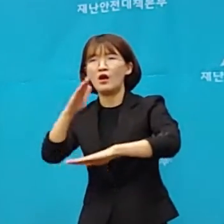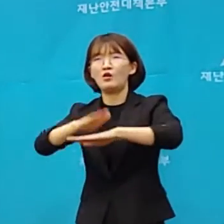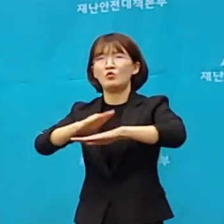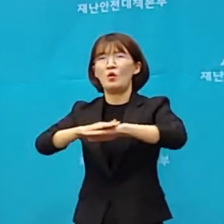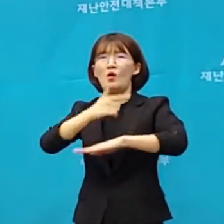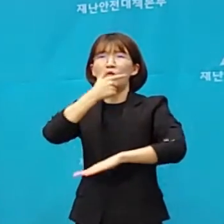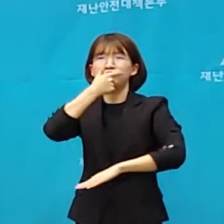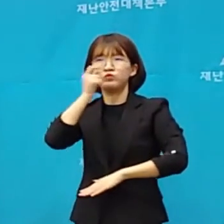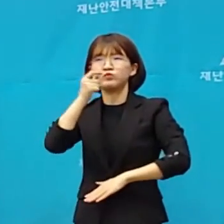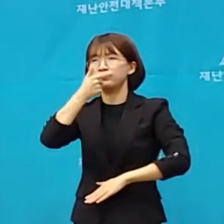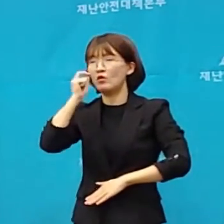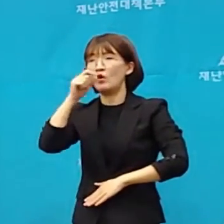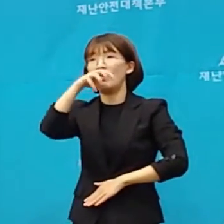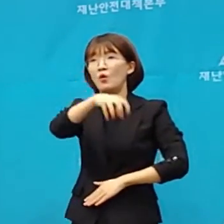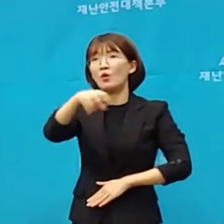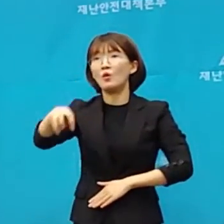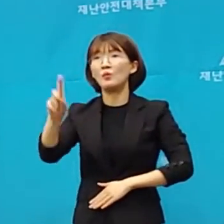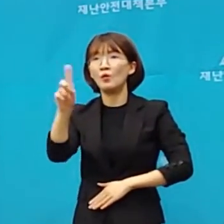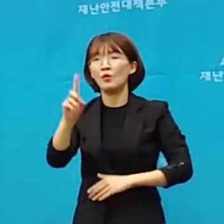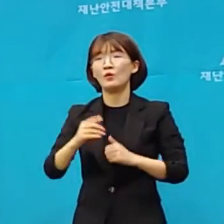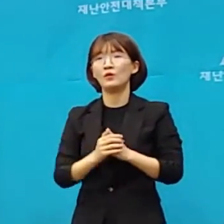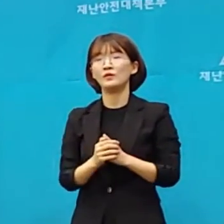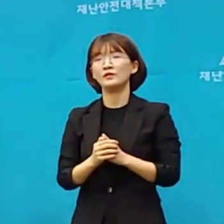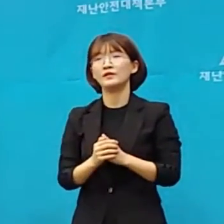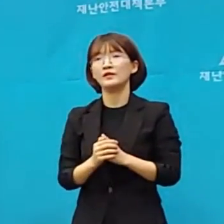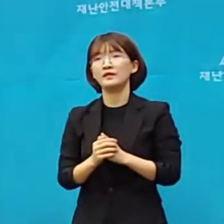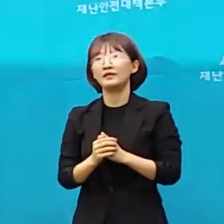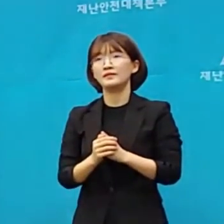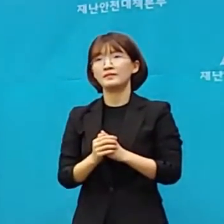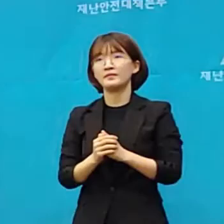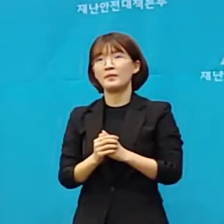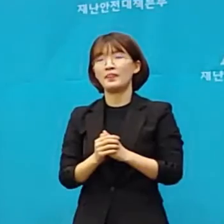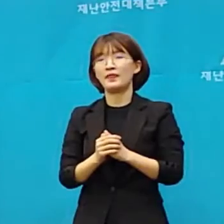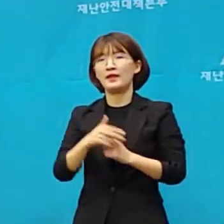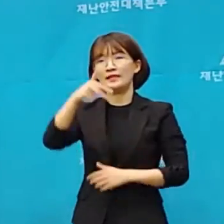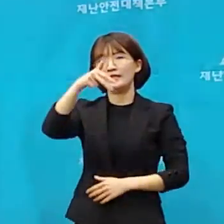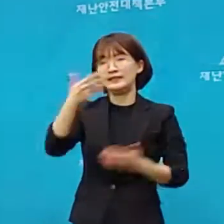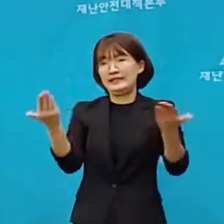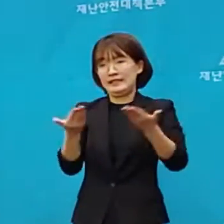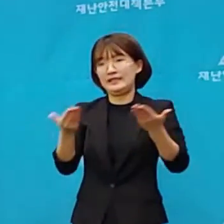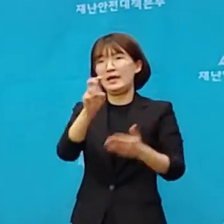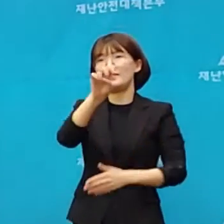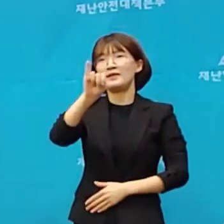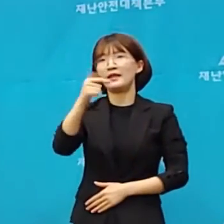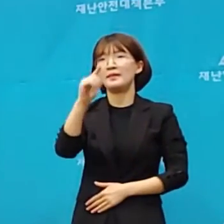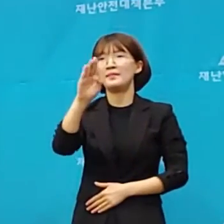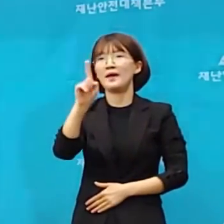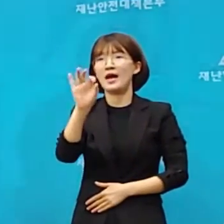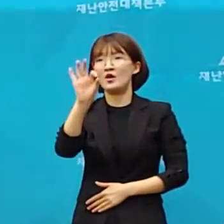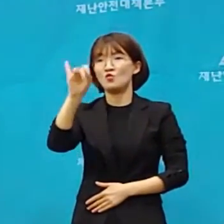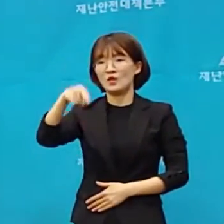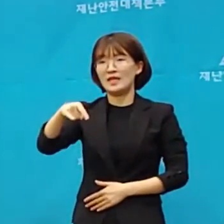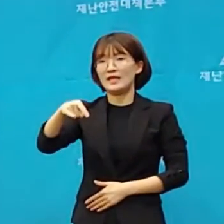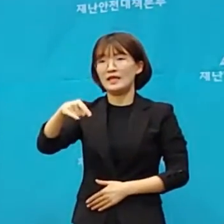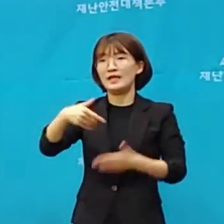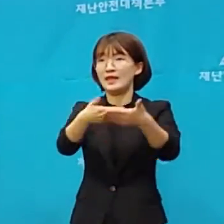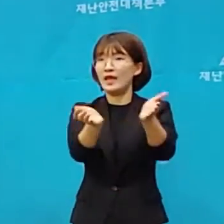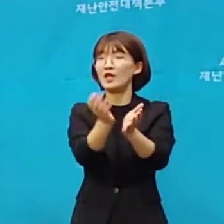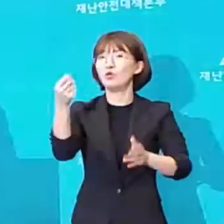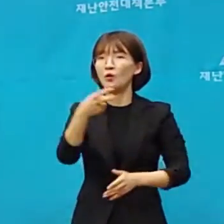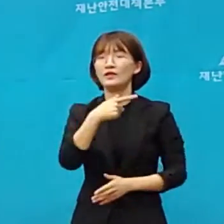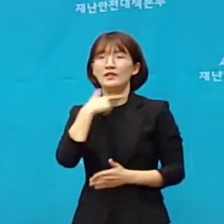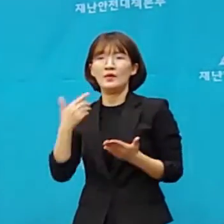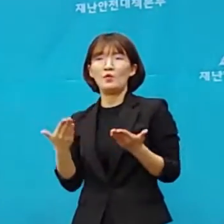모자란 곳은 직장 민방위대 167개 군부대 자원봉사자